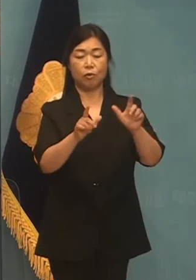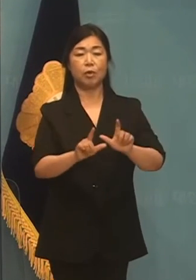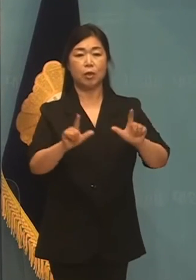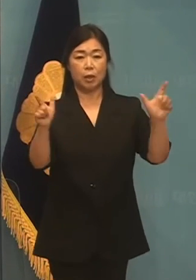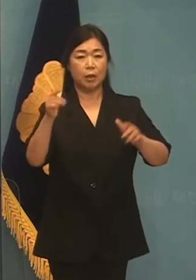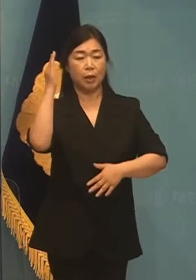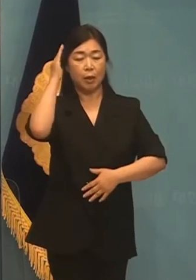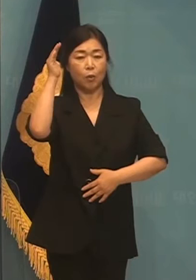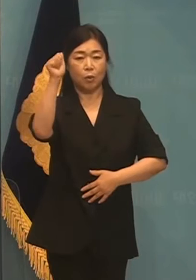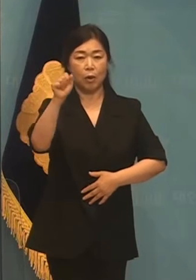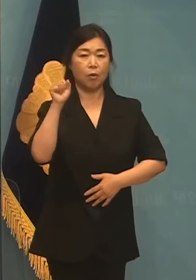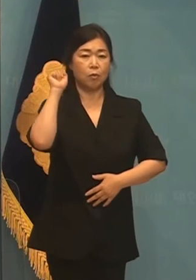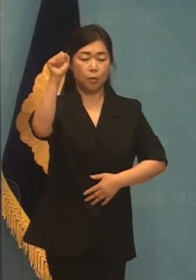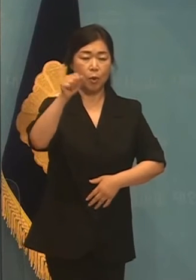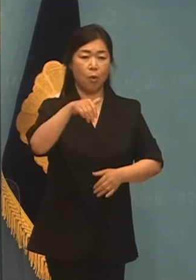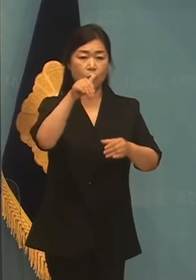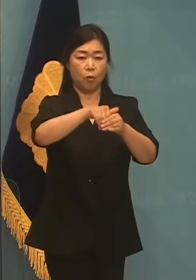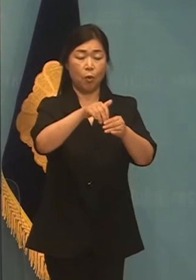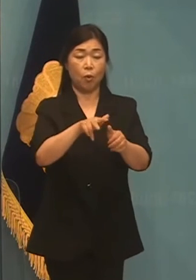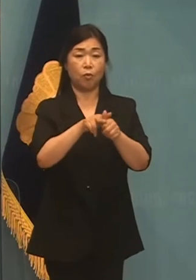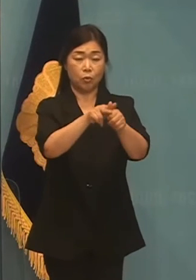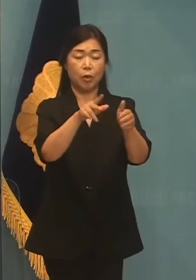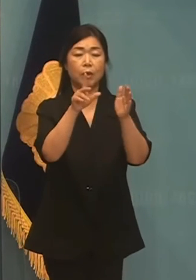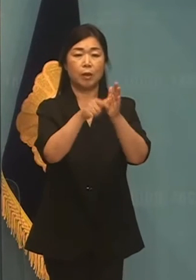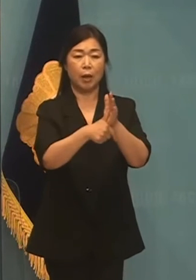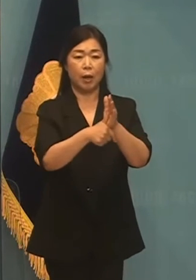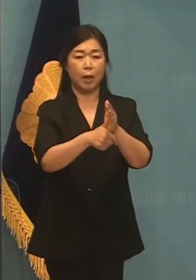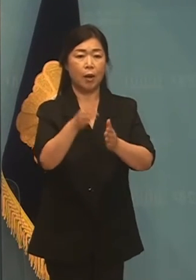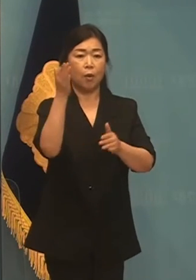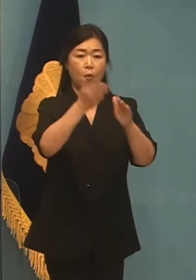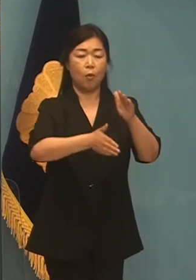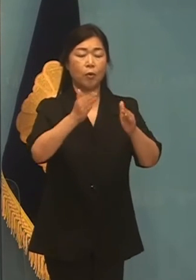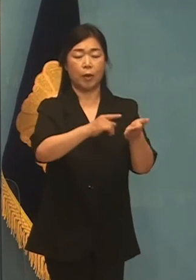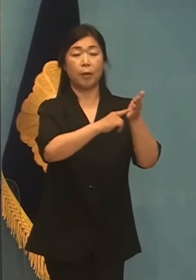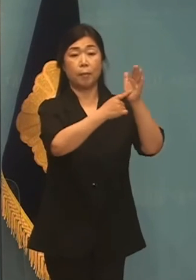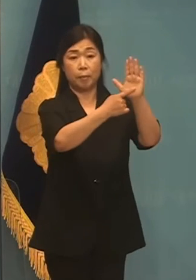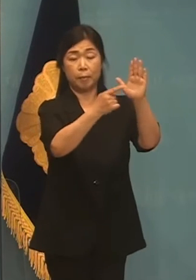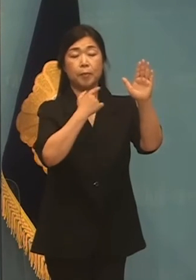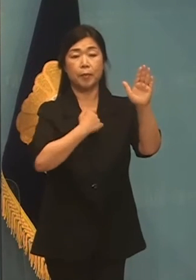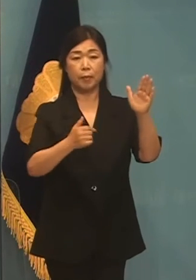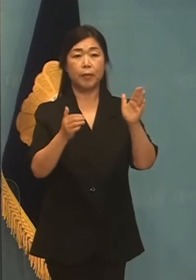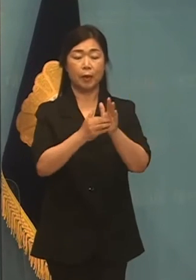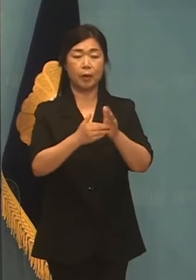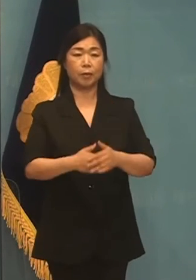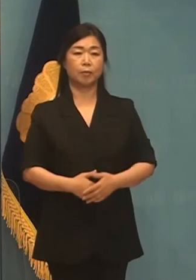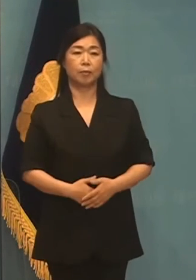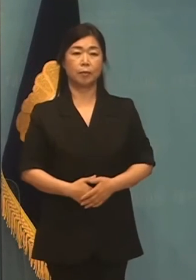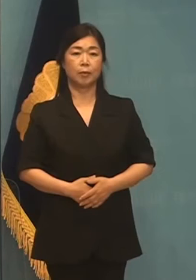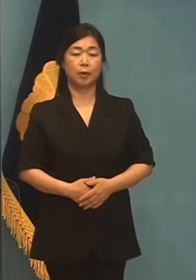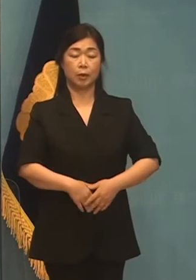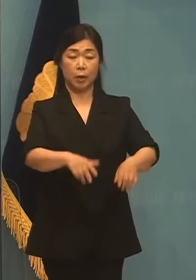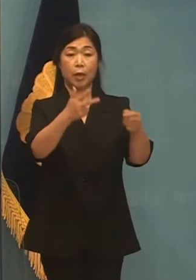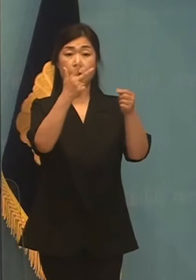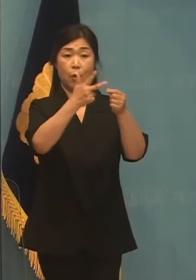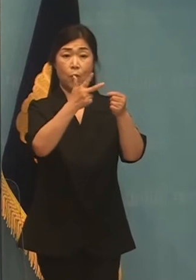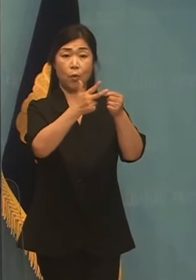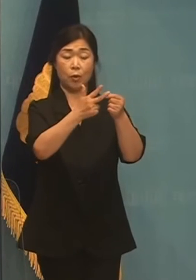경선 후보 등록 기자회견에서 공개 천명한 바 있습니다. 그